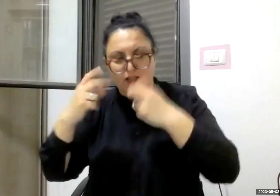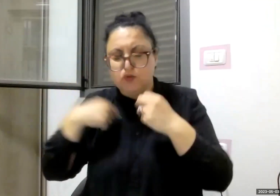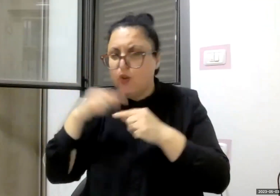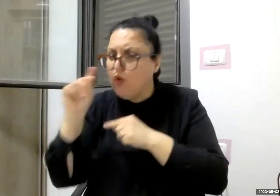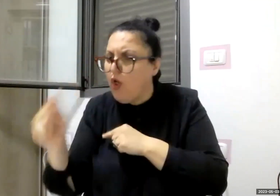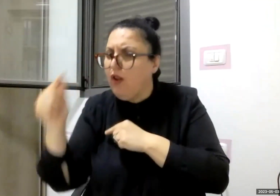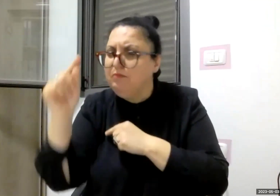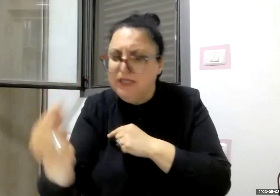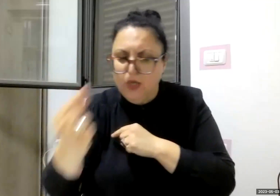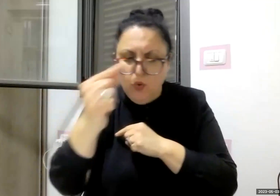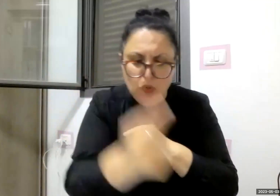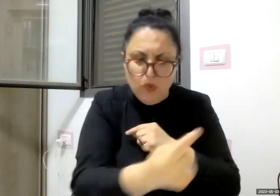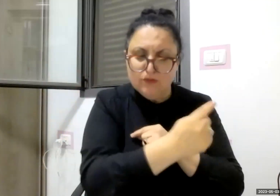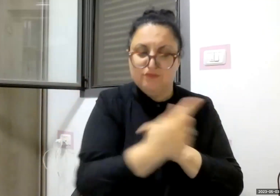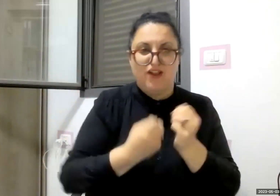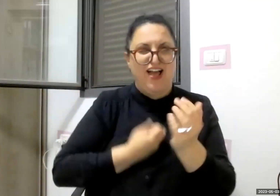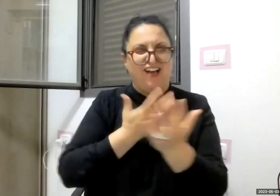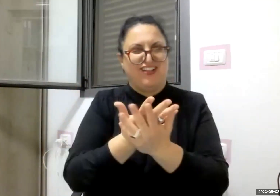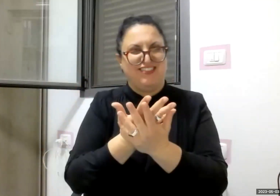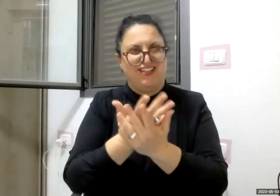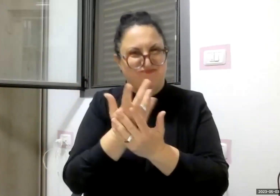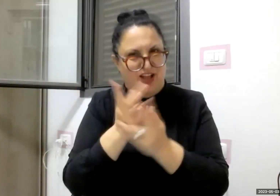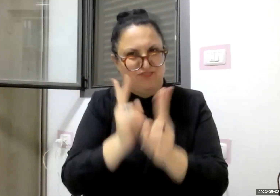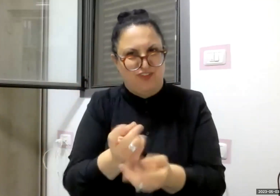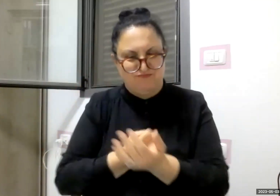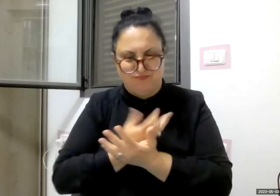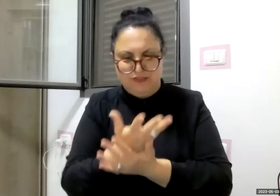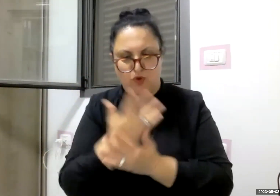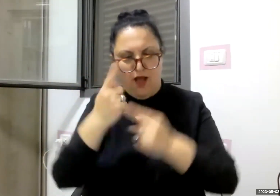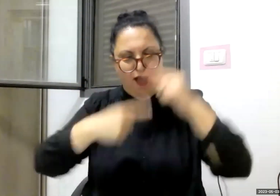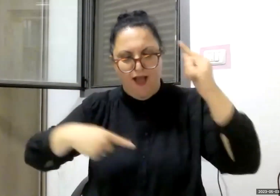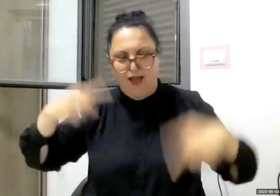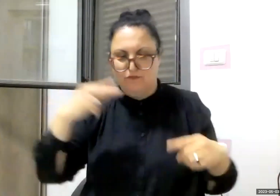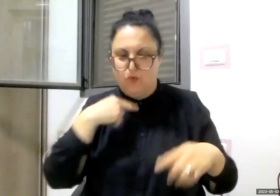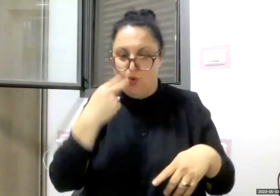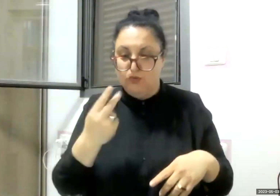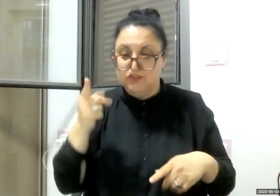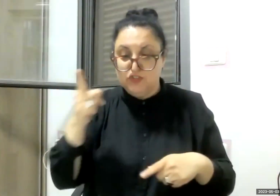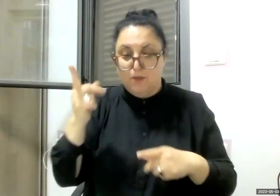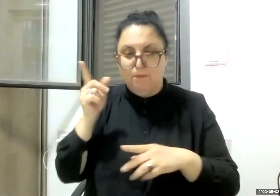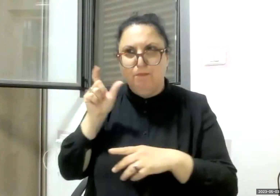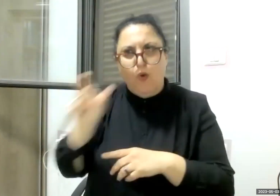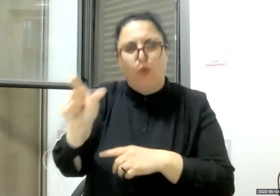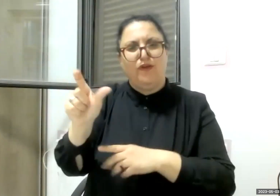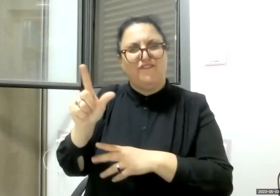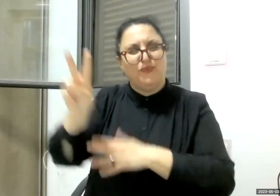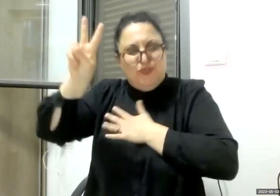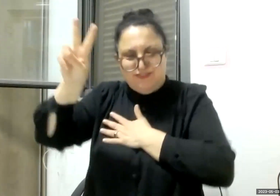הפיזית להקים מאגרי ידע של מיוטים ולאפשר להם לבטא את הקולות